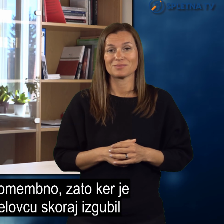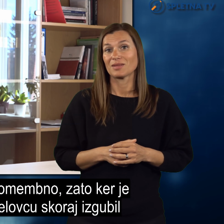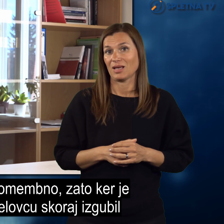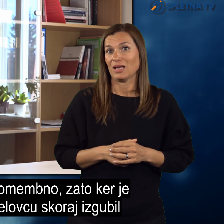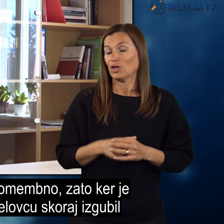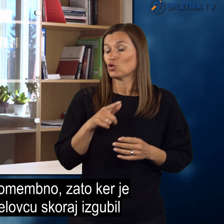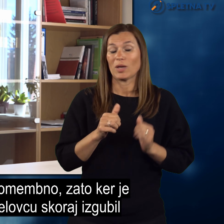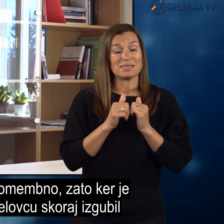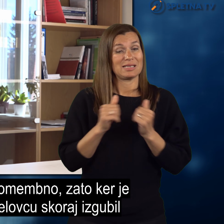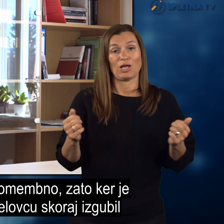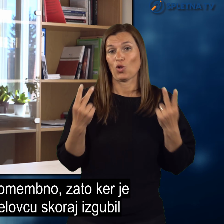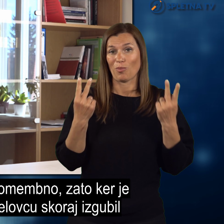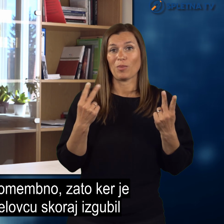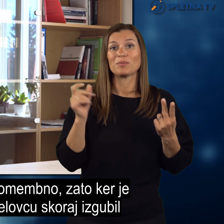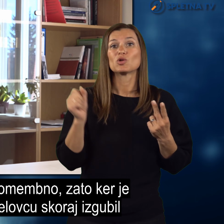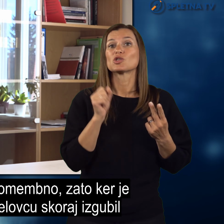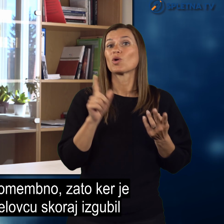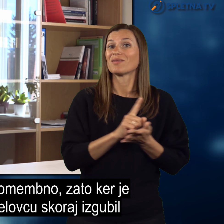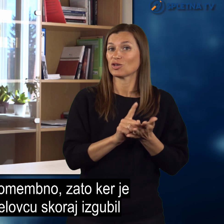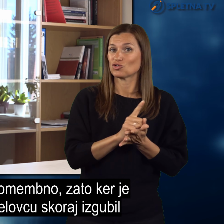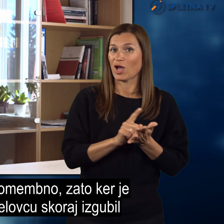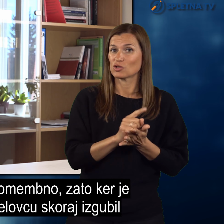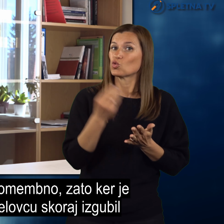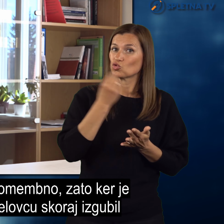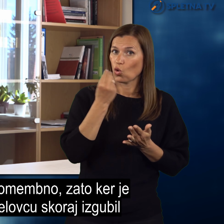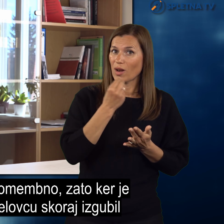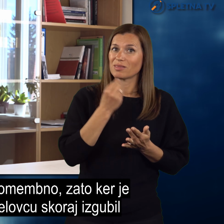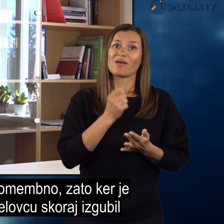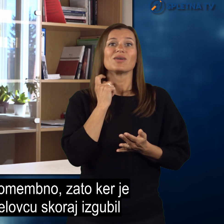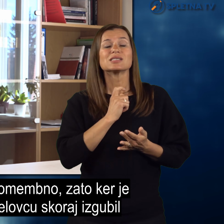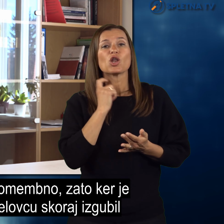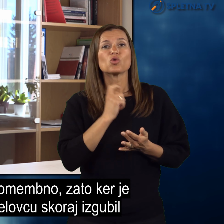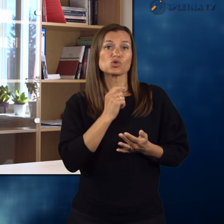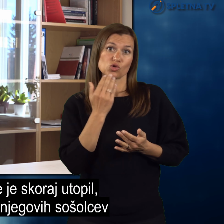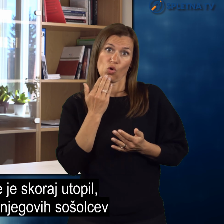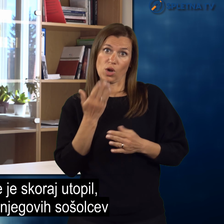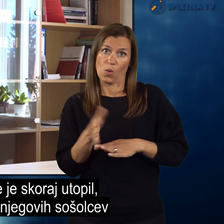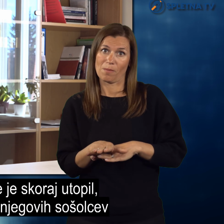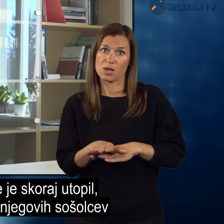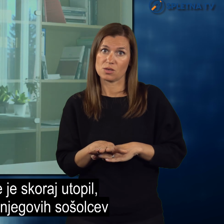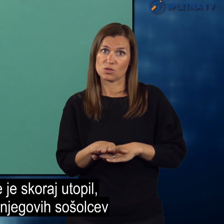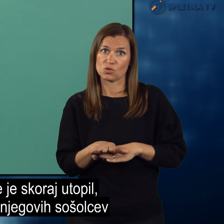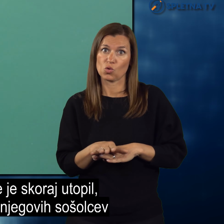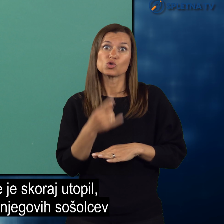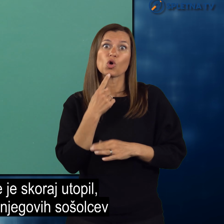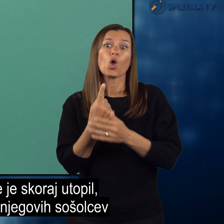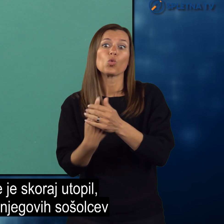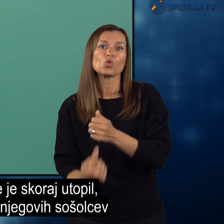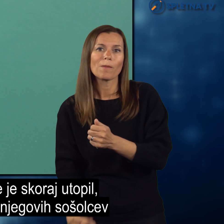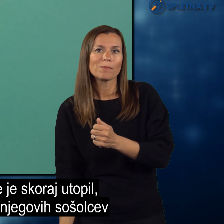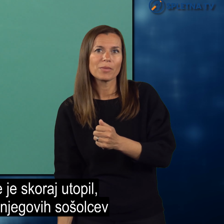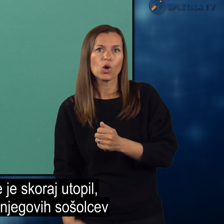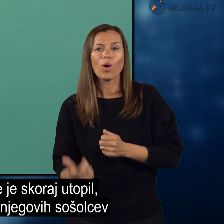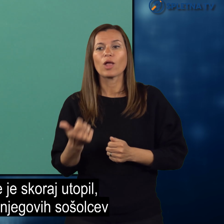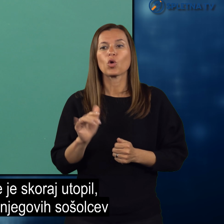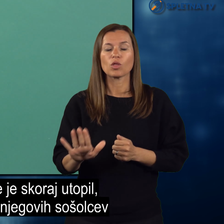To je zanj izredno pomembno, zato ker je v času šolanja v Celovcu skoraj izgubil življenje, ker se je skoraj utopil in